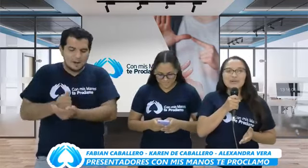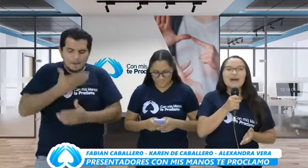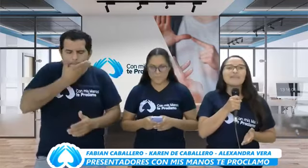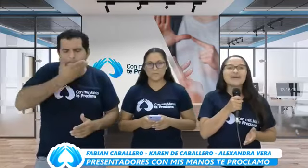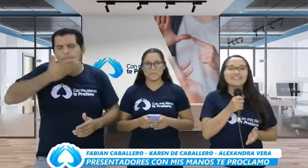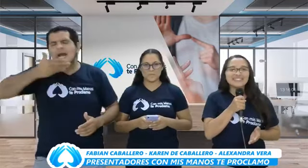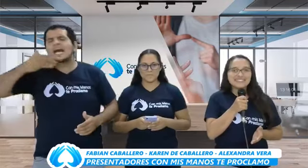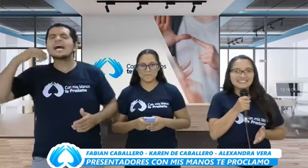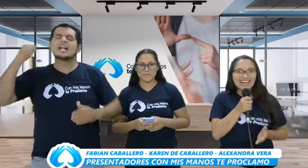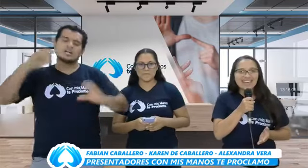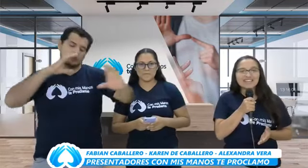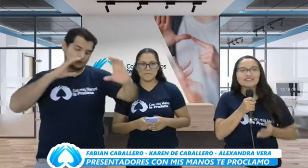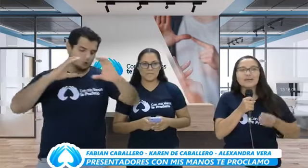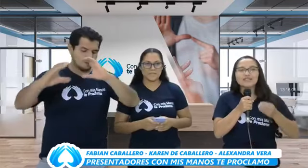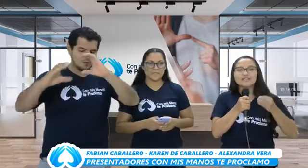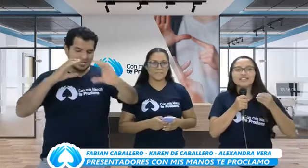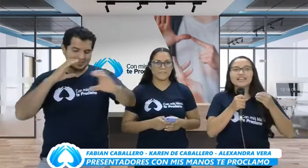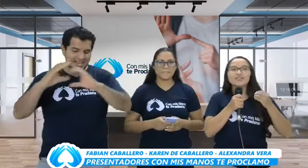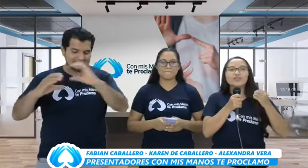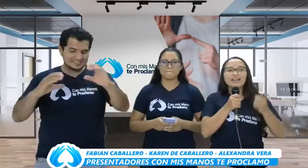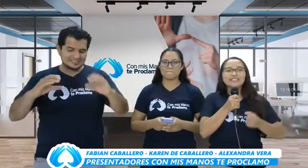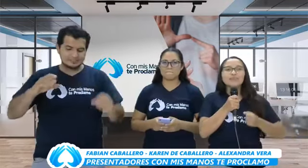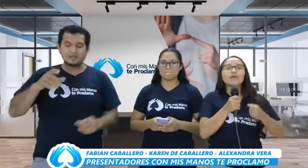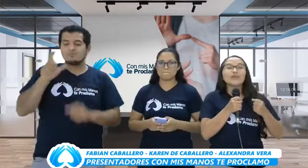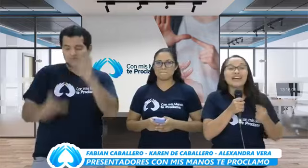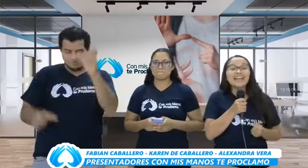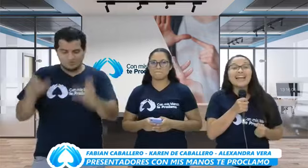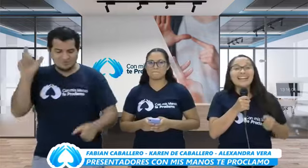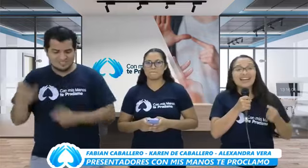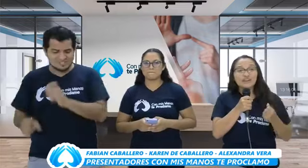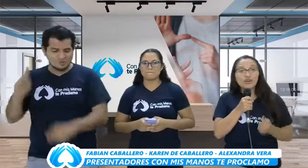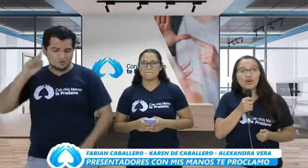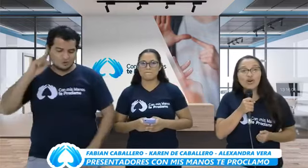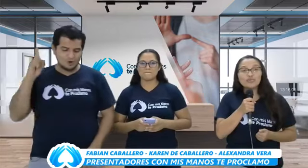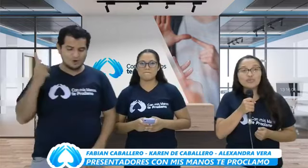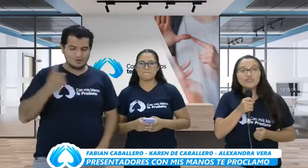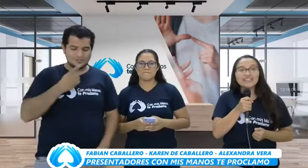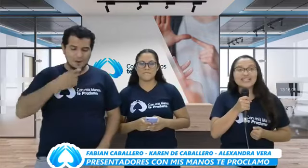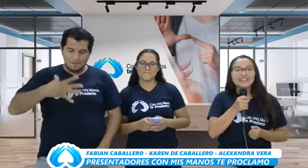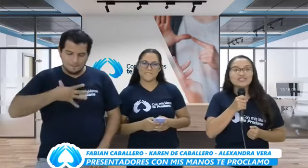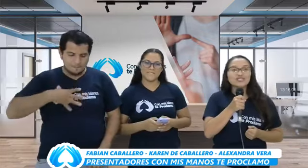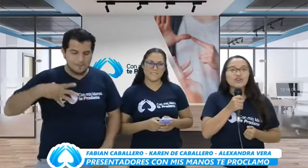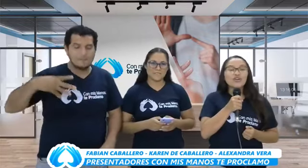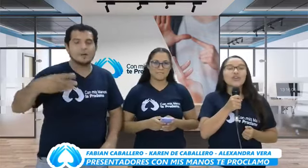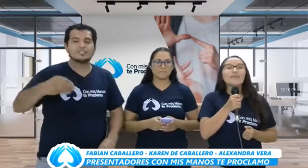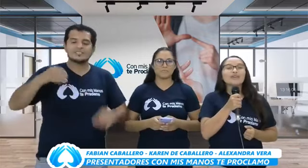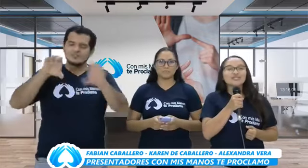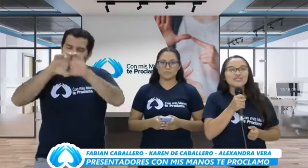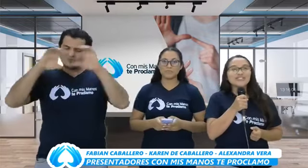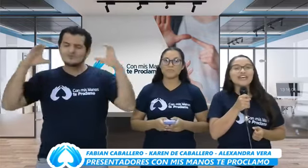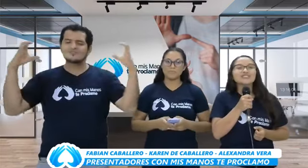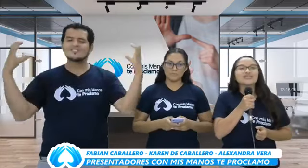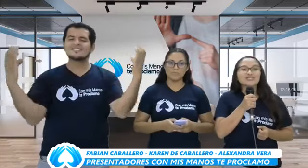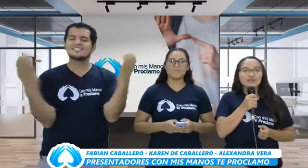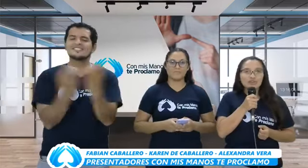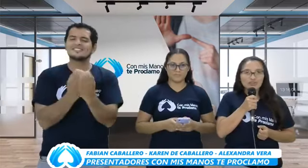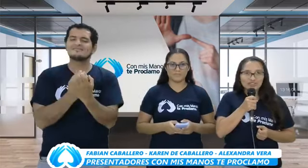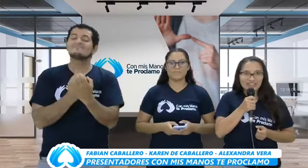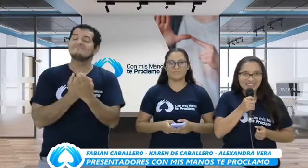un nuevo aprendizaje que van ustedes a ayudarles a mejorar la comunicación con las